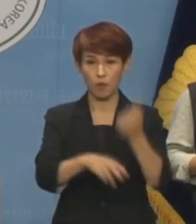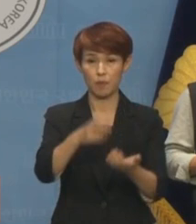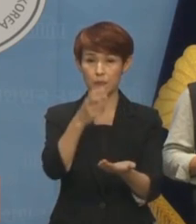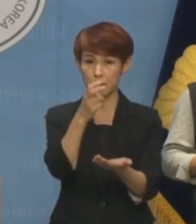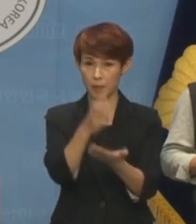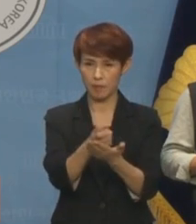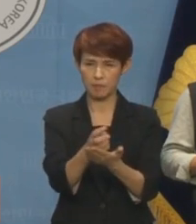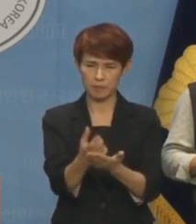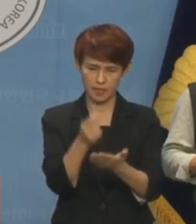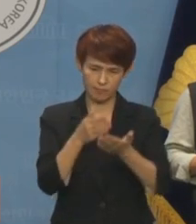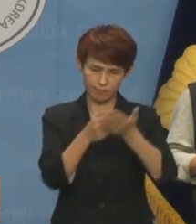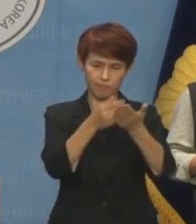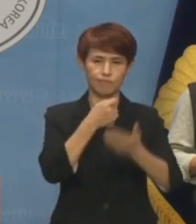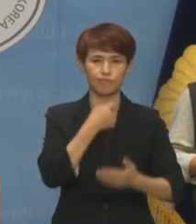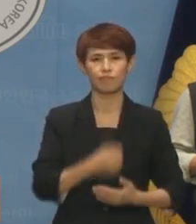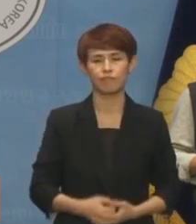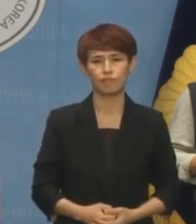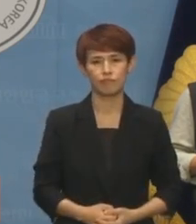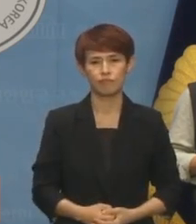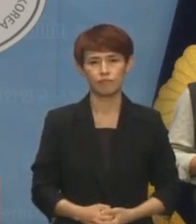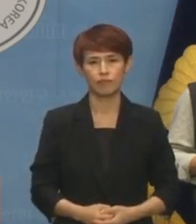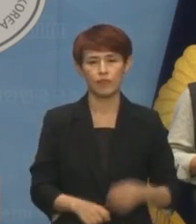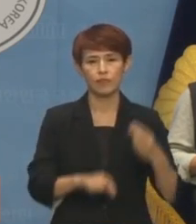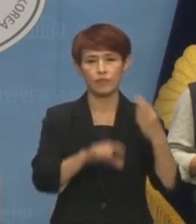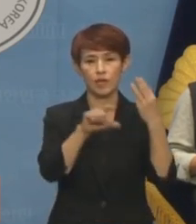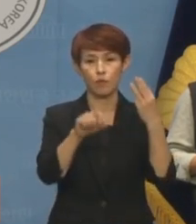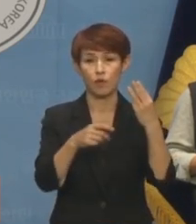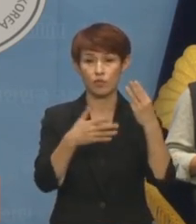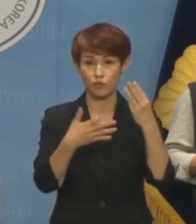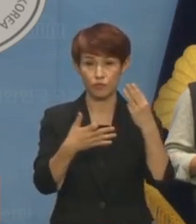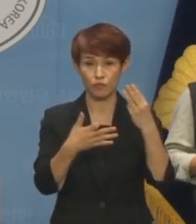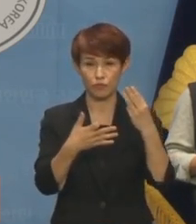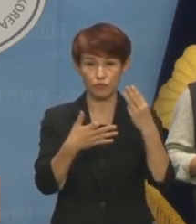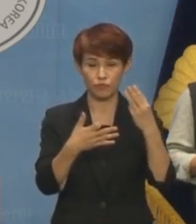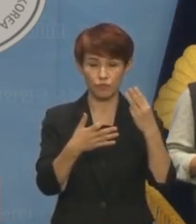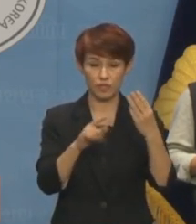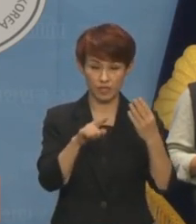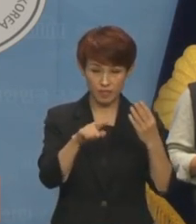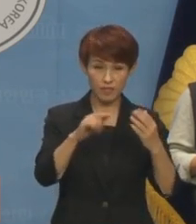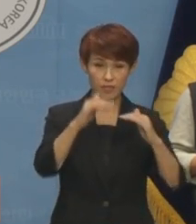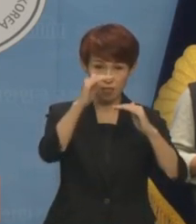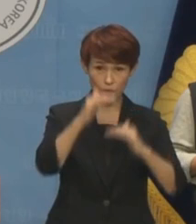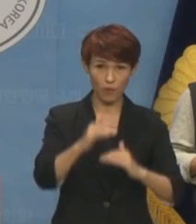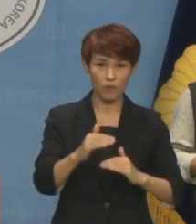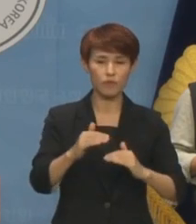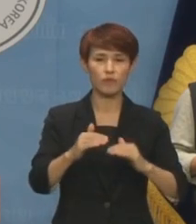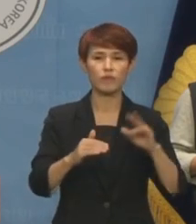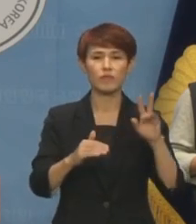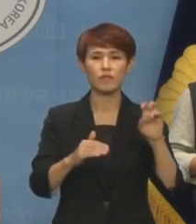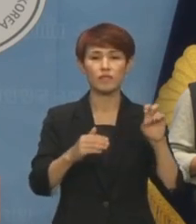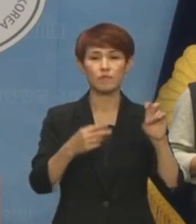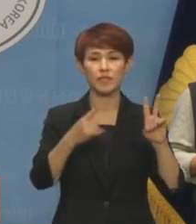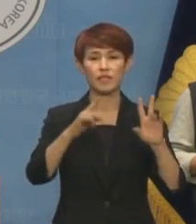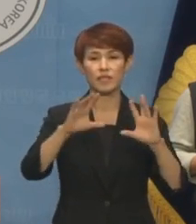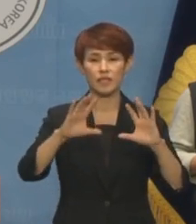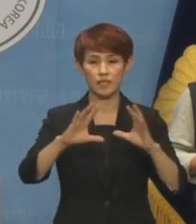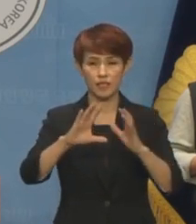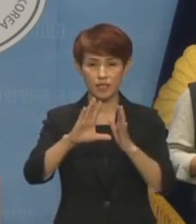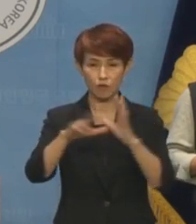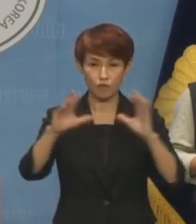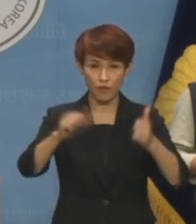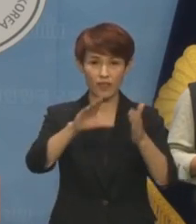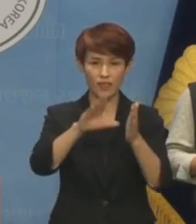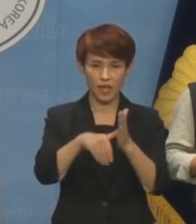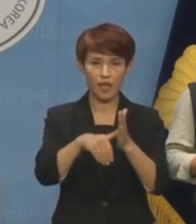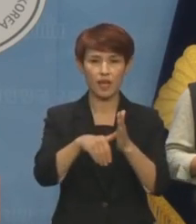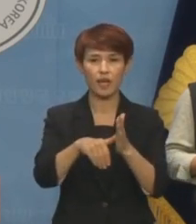제정을 촉구합니다. 3월 19일 정의로운 전환을 22대 국회 핵심 정책과제로 제안한 바 있는 기후위기